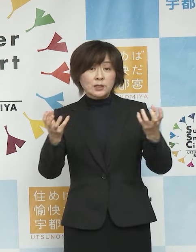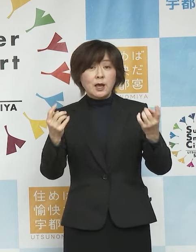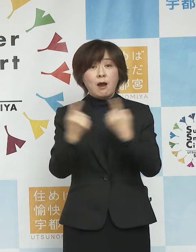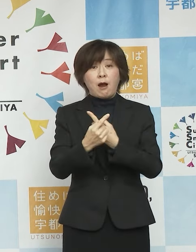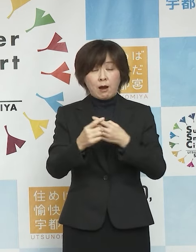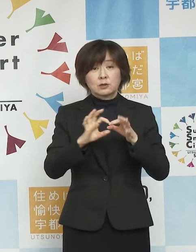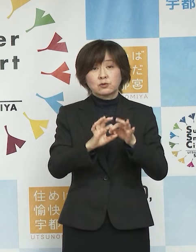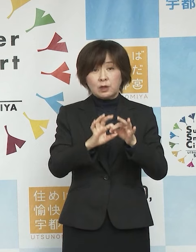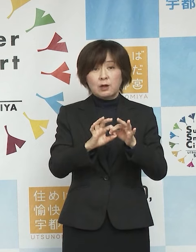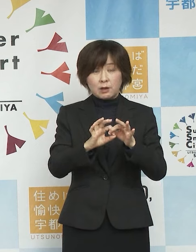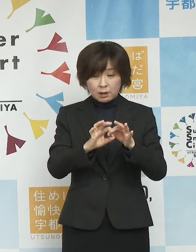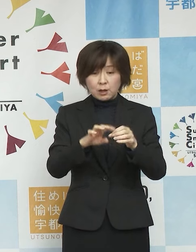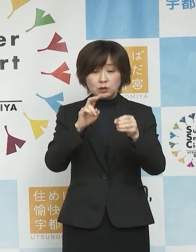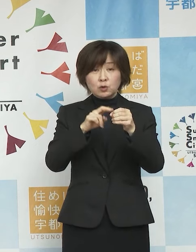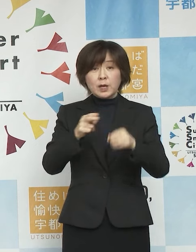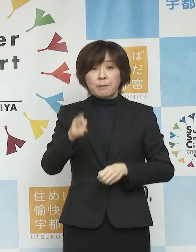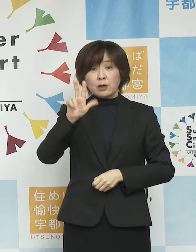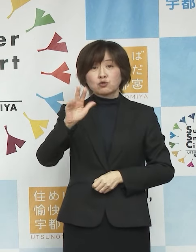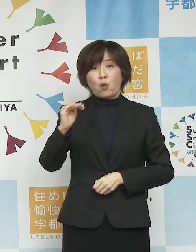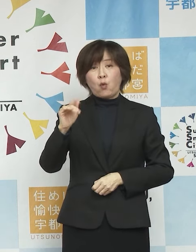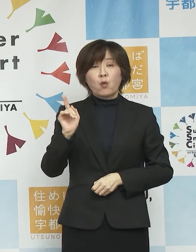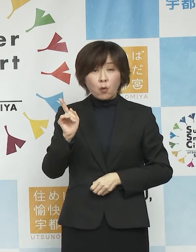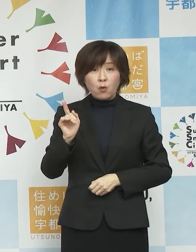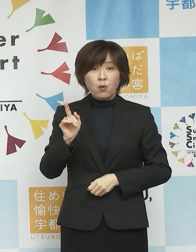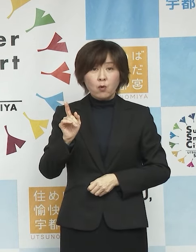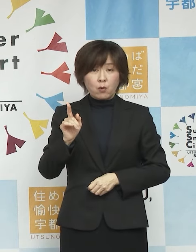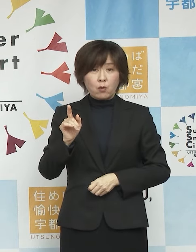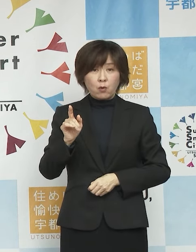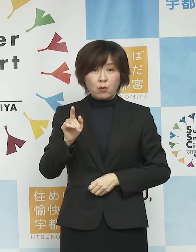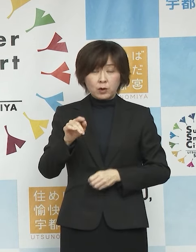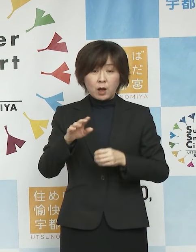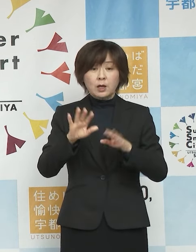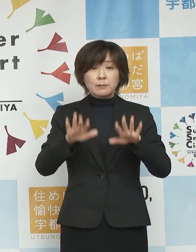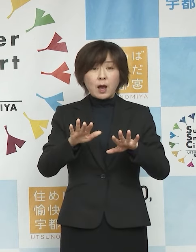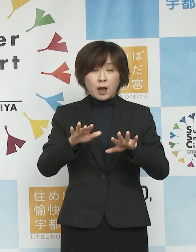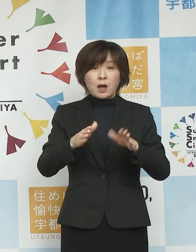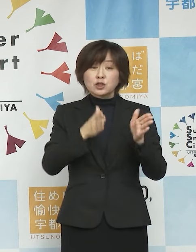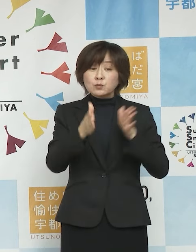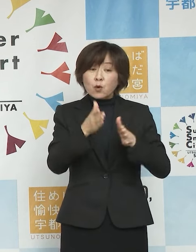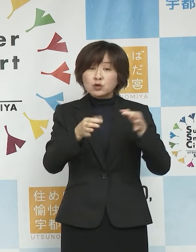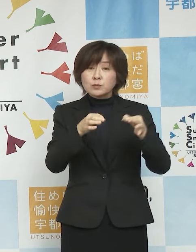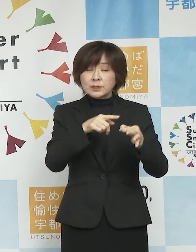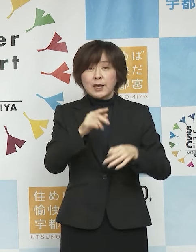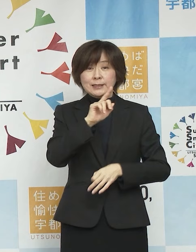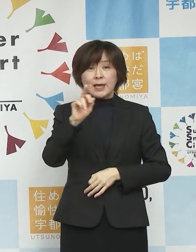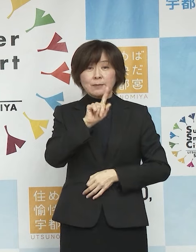で、宇都宮パルコはですね、スポーツ用品大手の、ゼビオさんが取得する方向だというふうな、